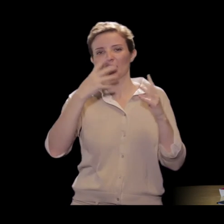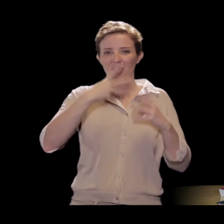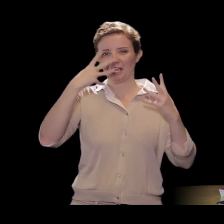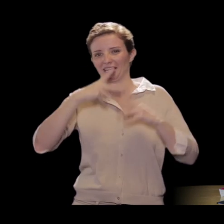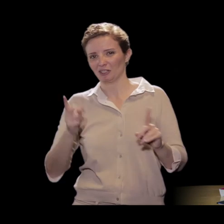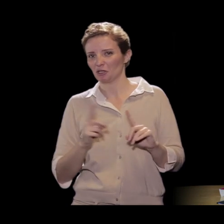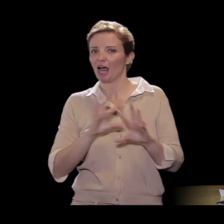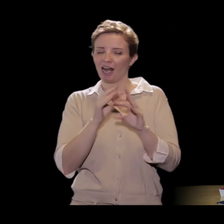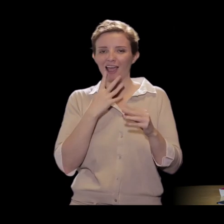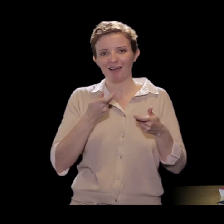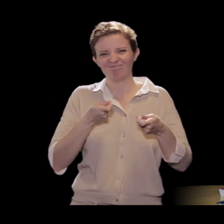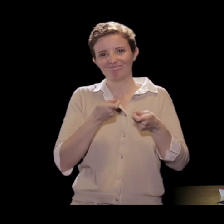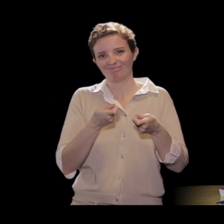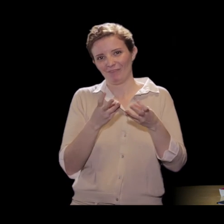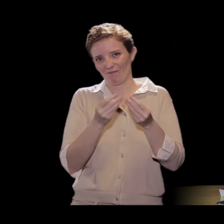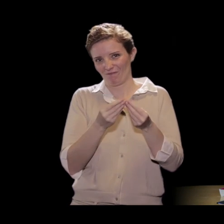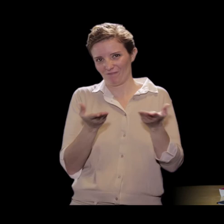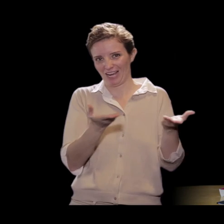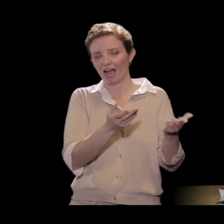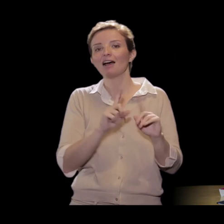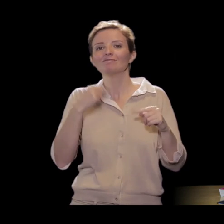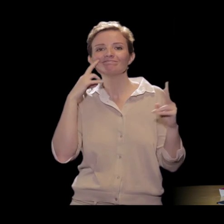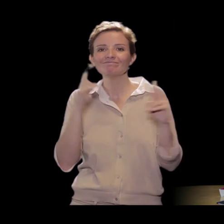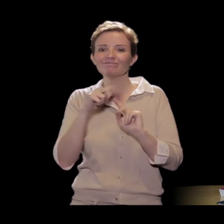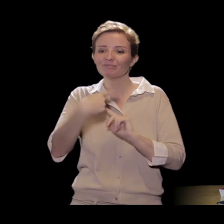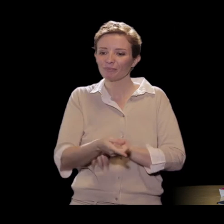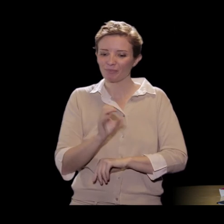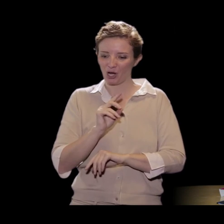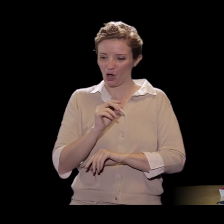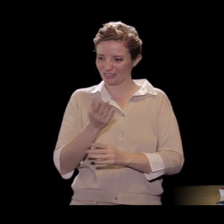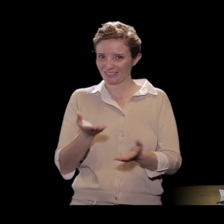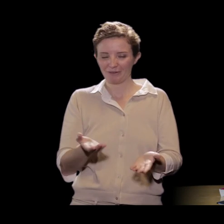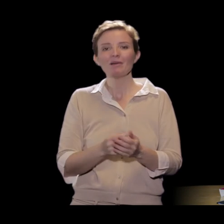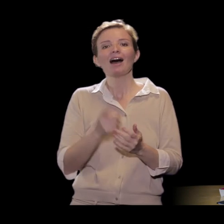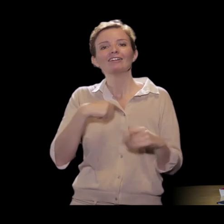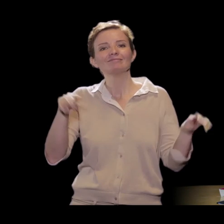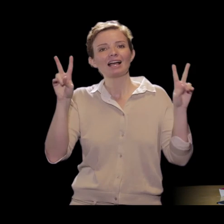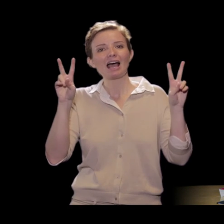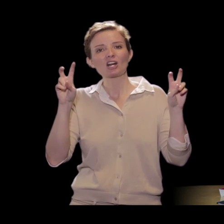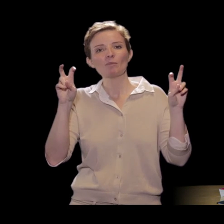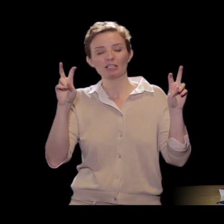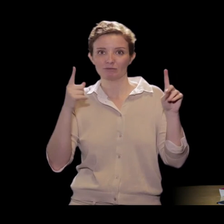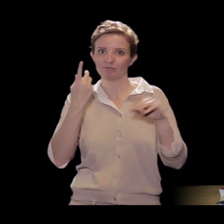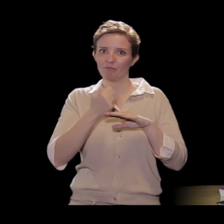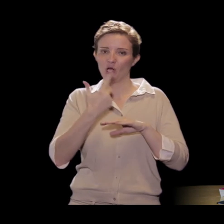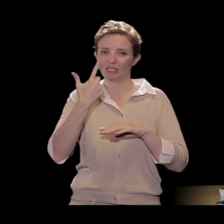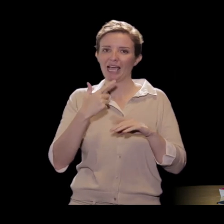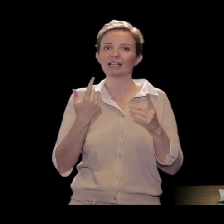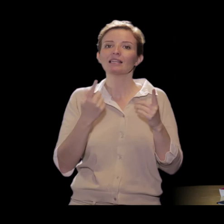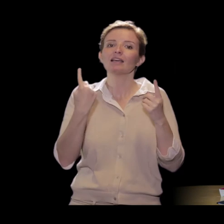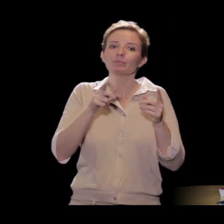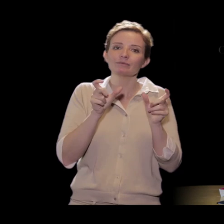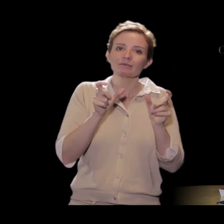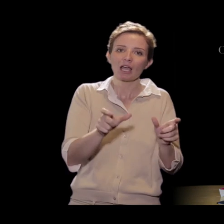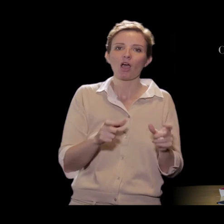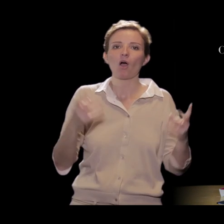e vi invito a svolgerli e noi ci rivediamo invece nella prossima lezione dove vedremo una parte molto importante